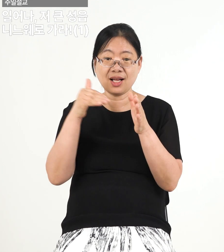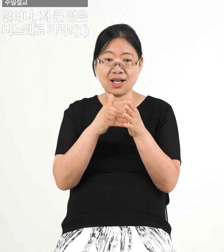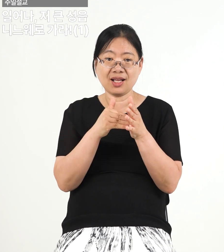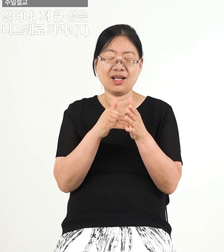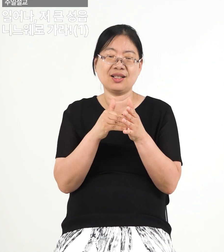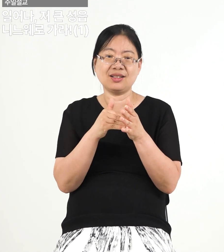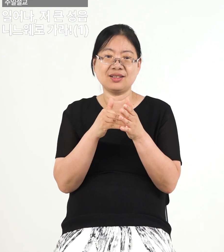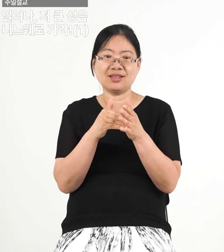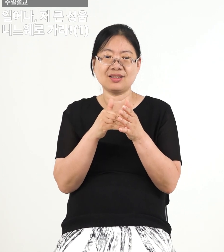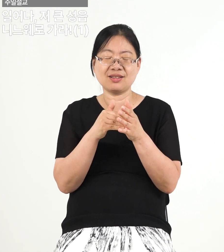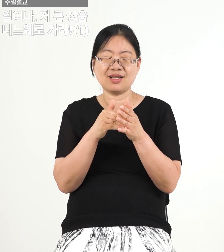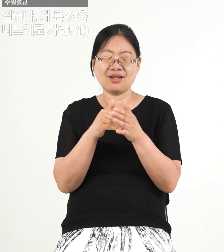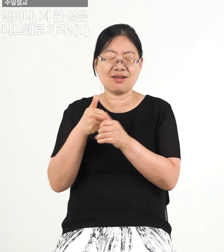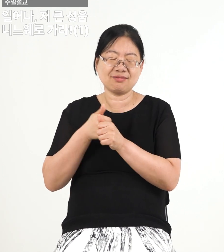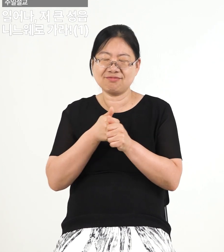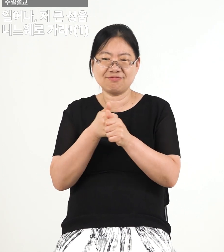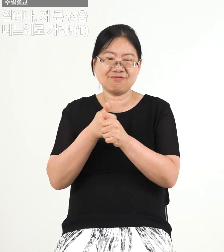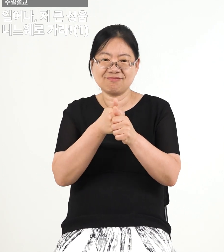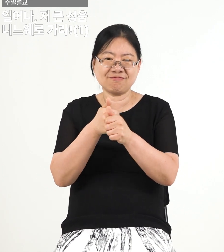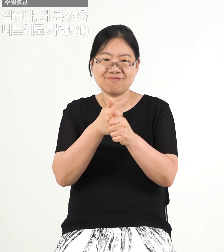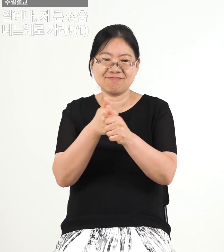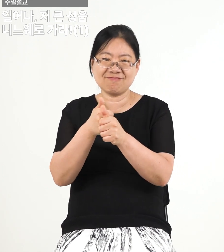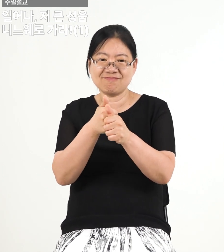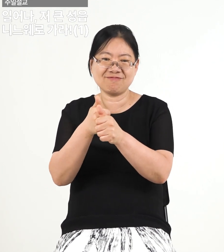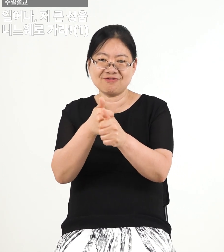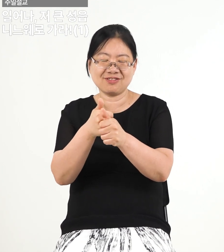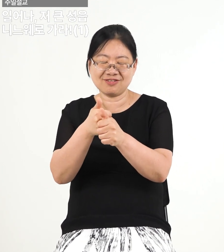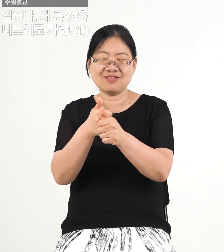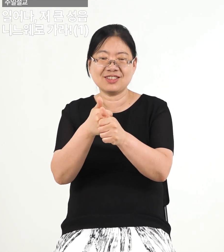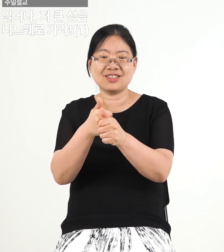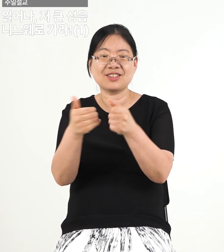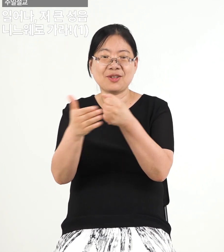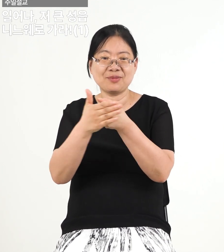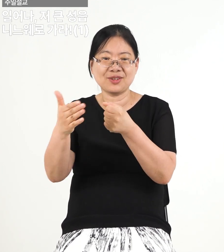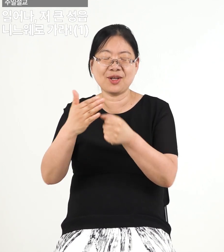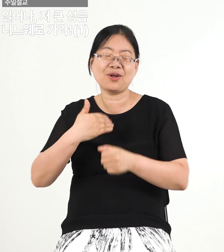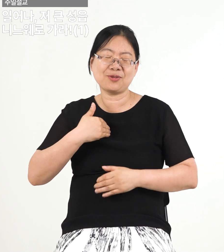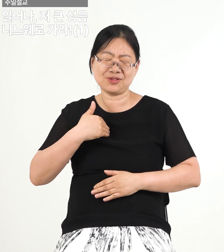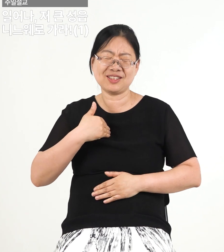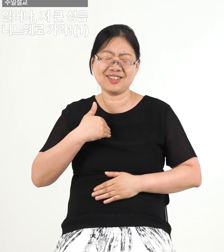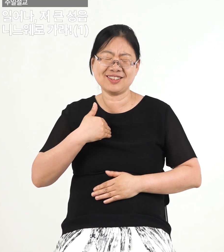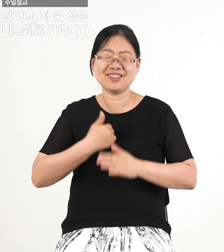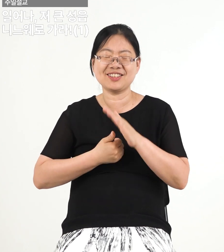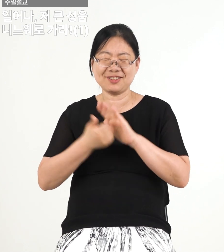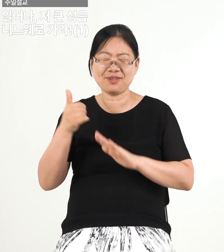끝까지 추적하신다는데 우리의 희망이 있는 거예요.